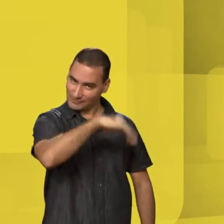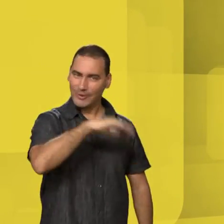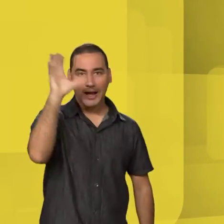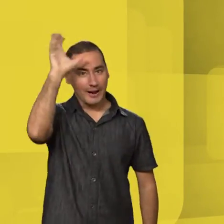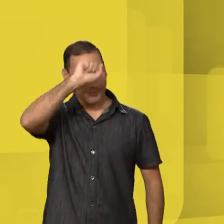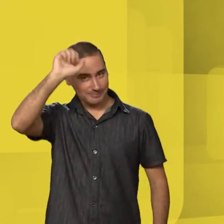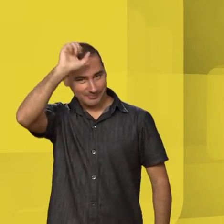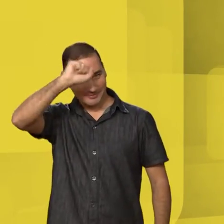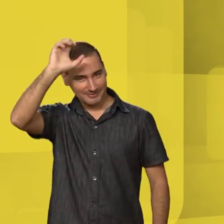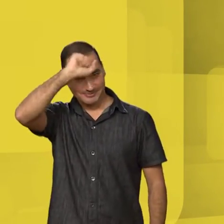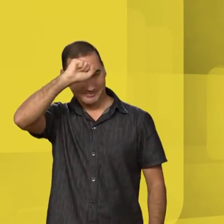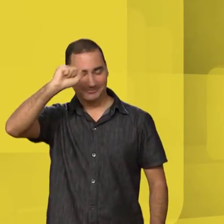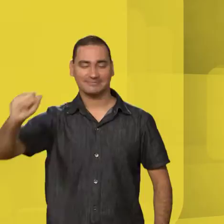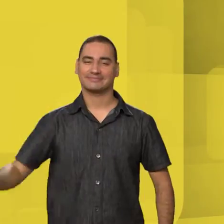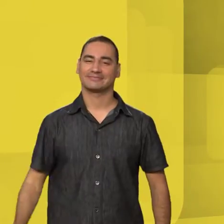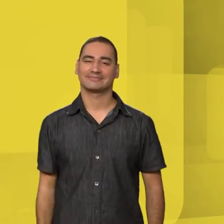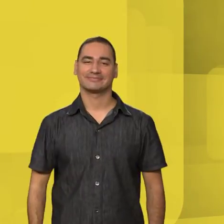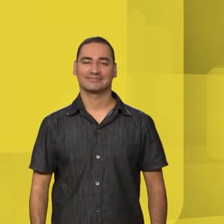Vamos aprender?